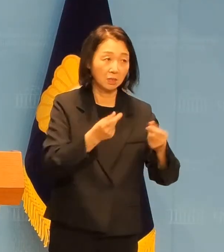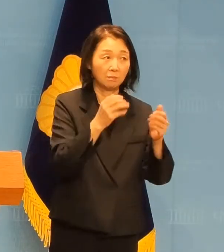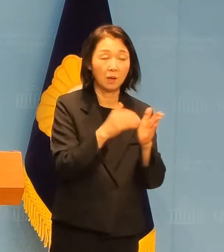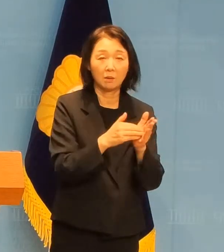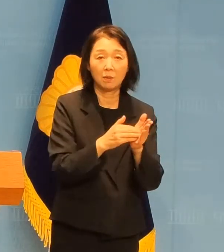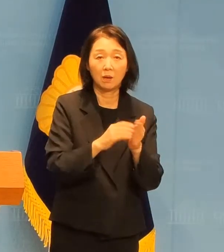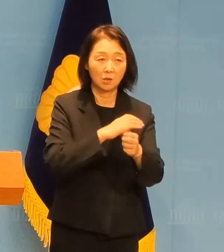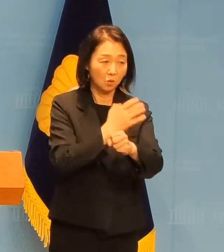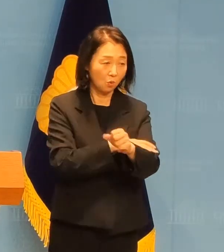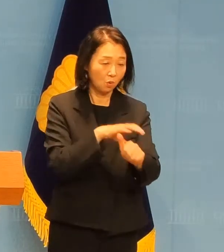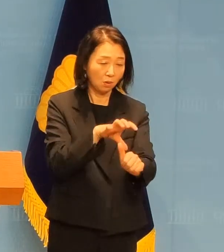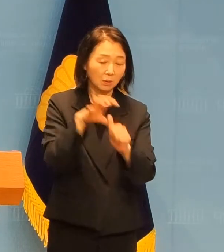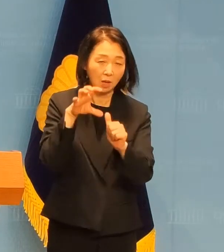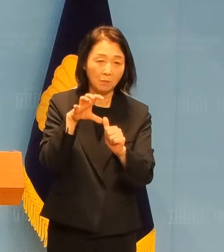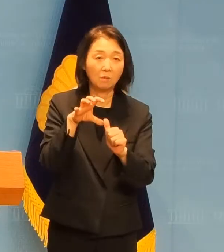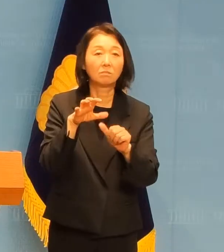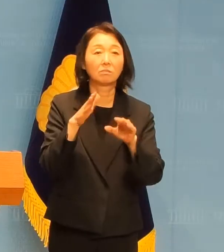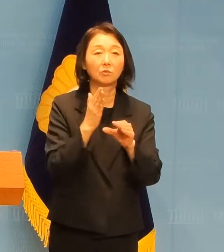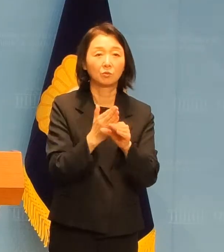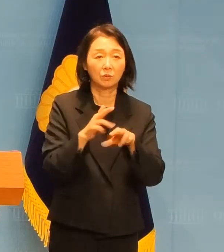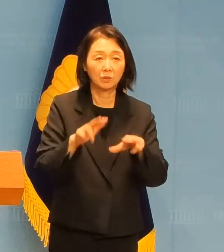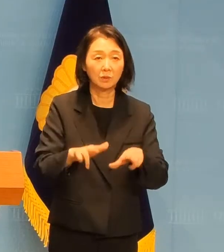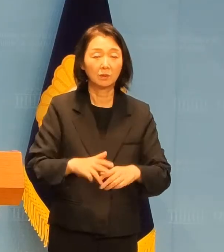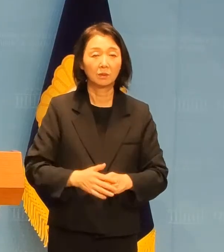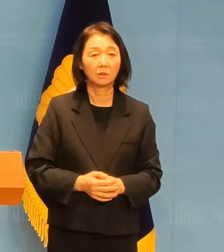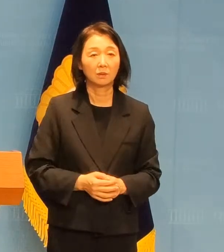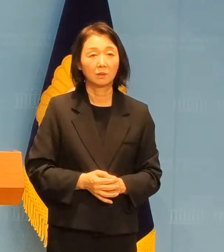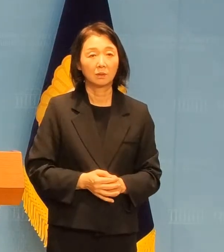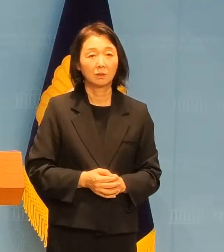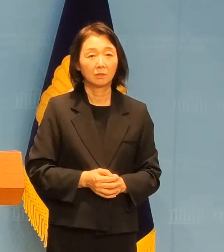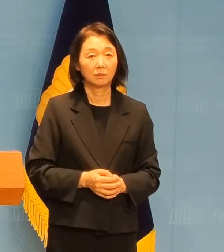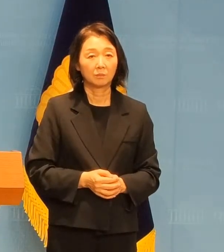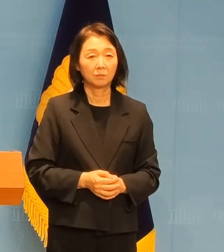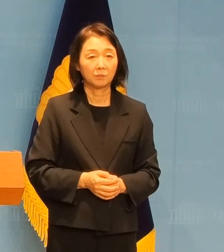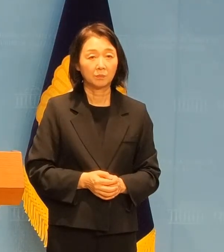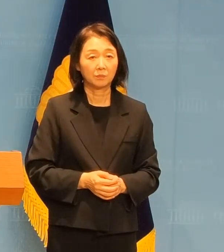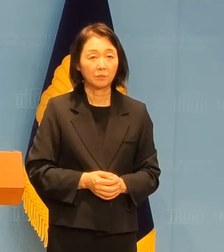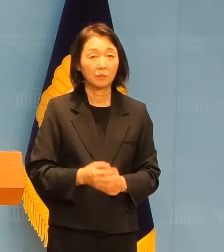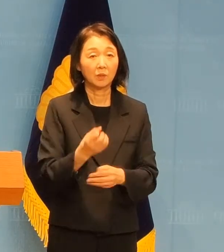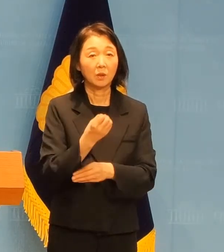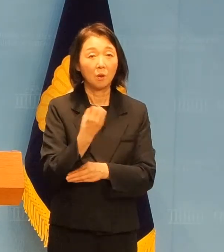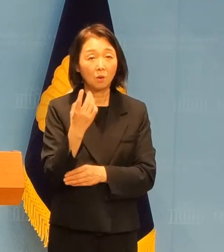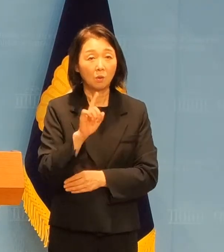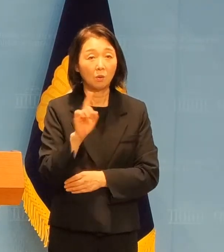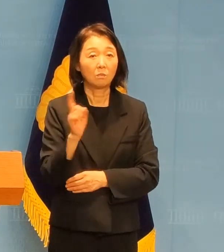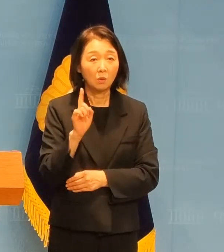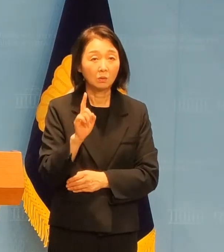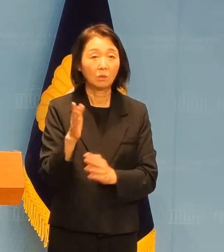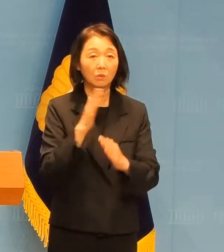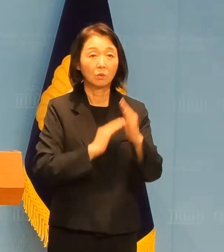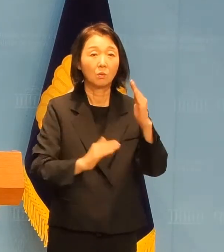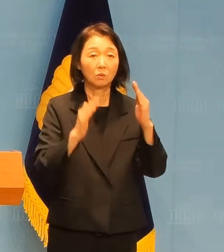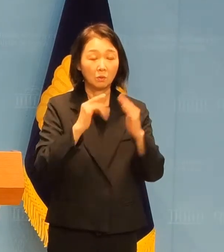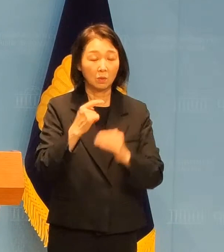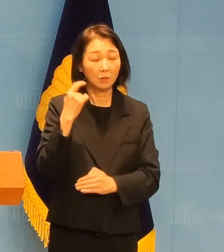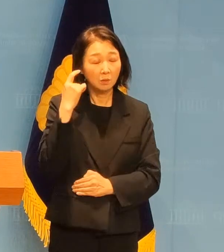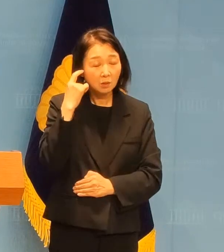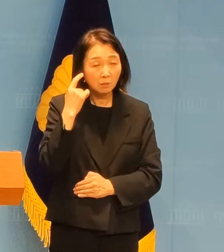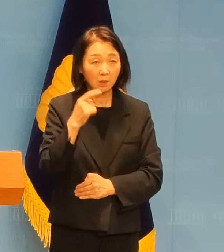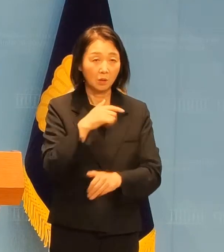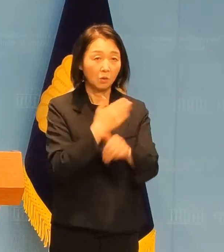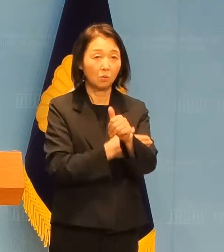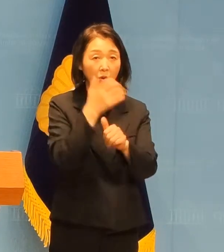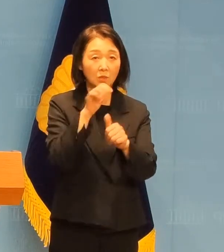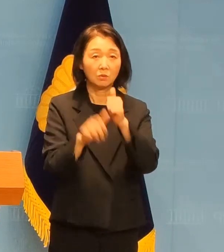권력 남용의 온상으로 전락했습니다. 언론 보도에 따르면 공정하고 청렴해야 할 권익위의